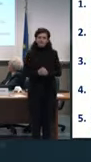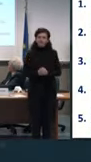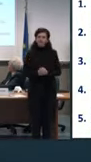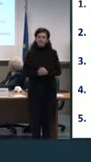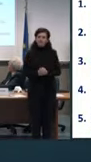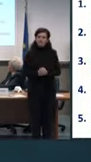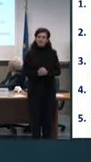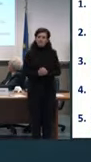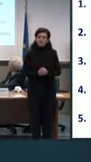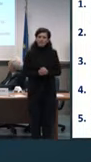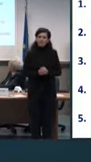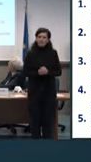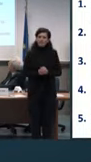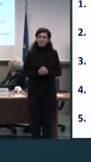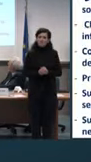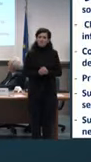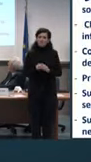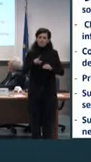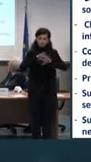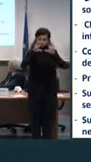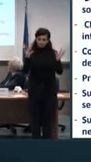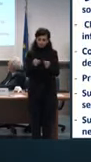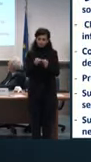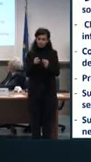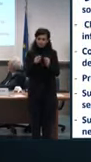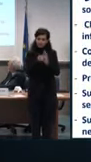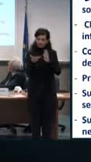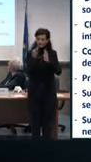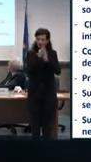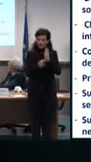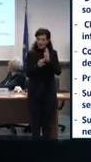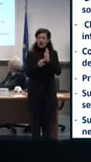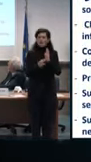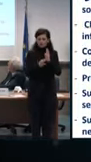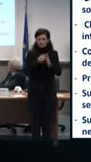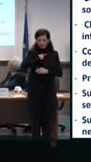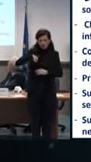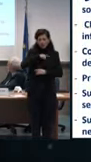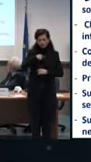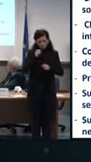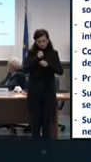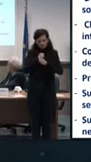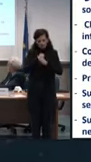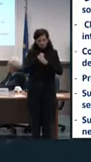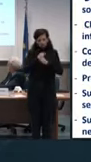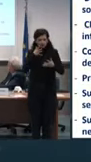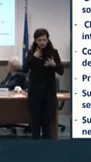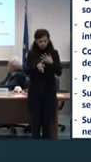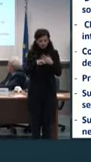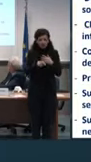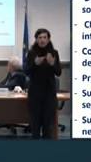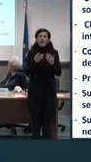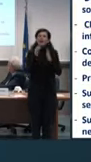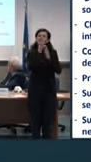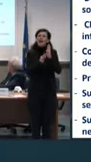da questo insieme di dati quello che come dico stiamo approfondendo quindi man mano un po come è successo se vi ricordate quei dati sulla